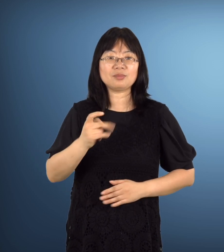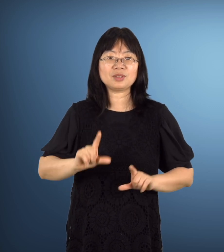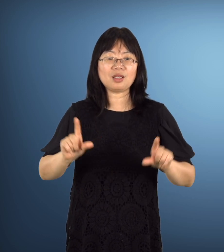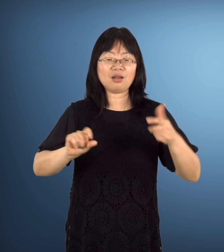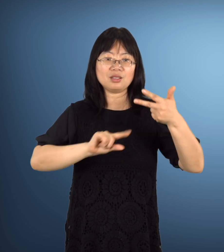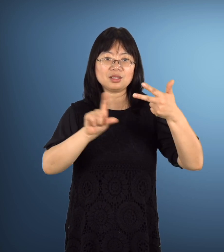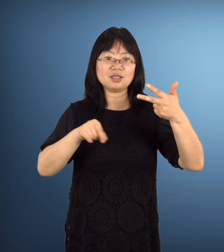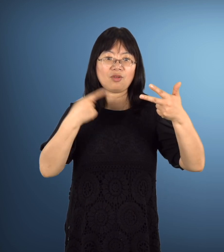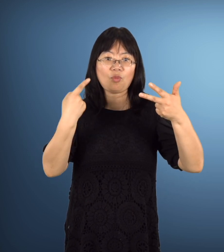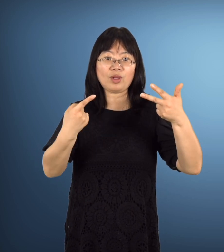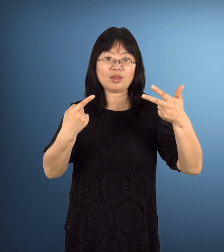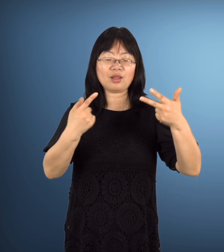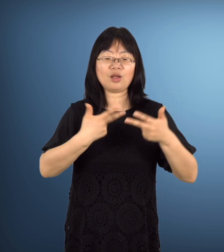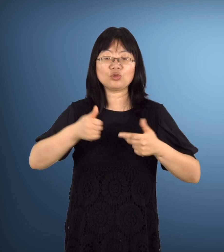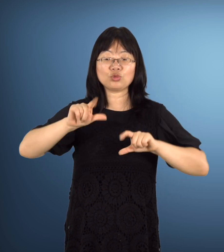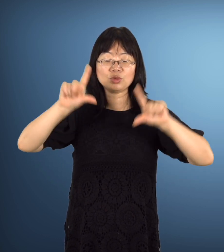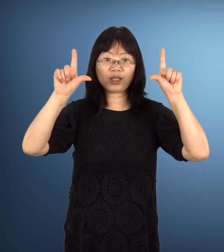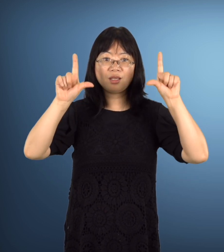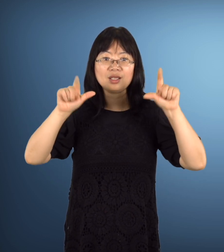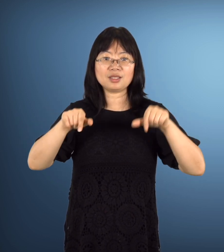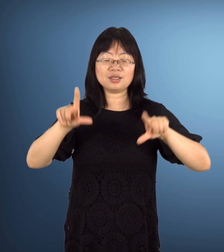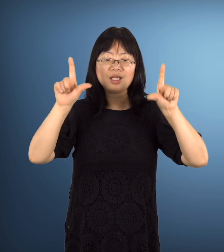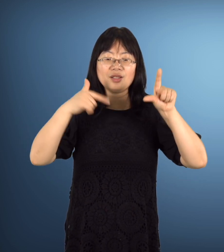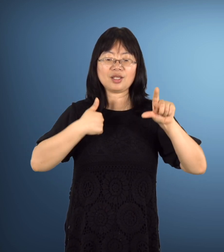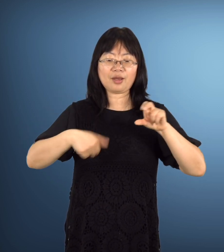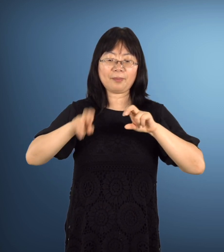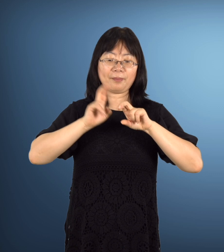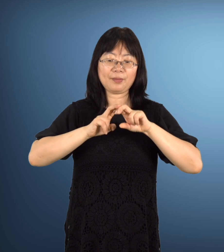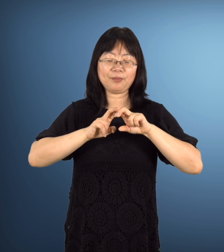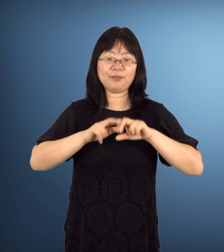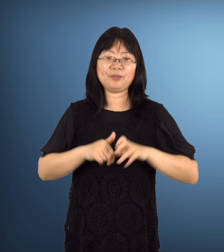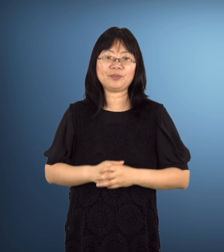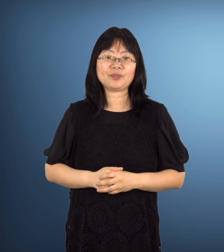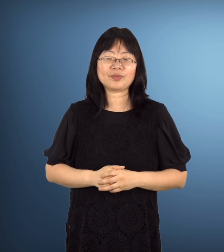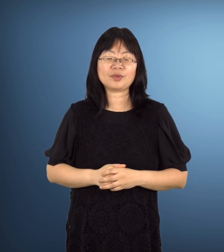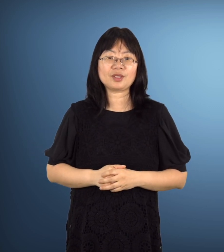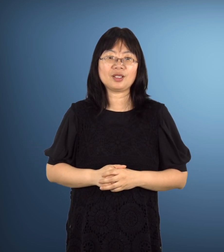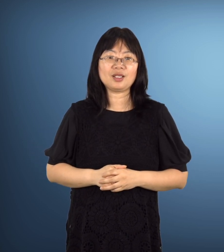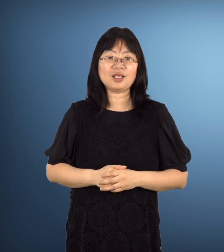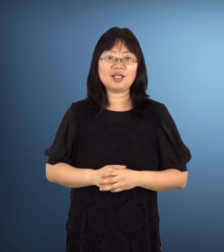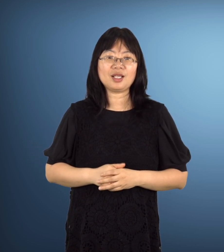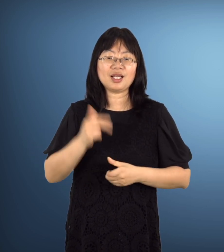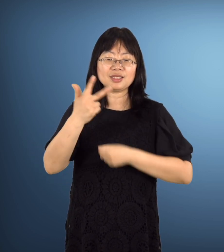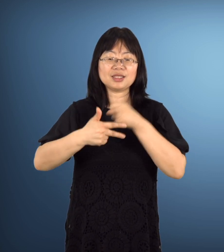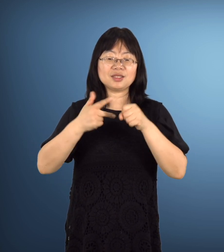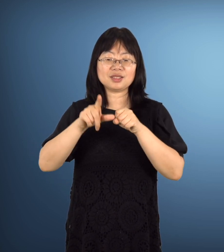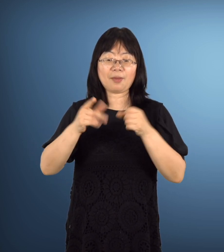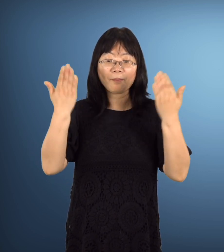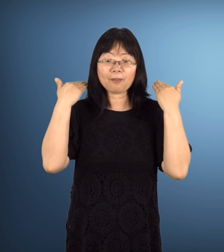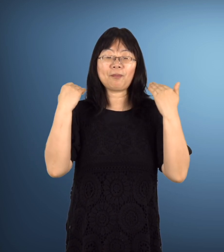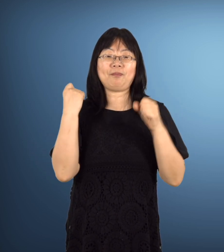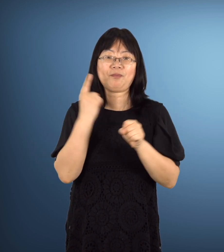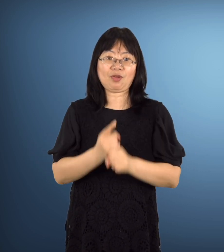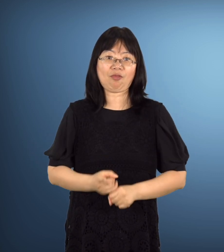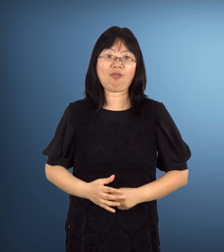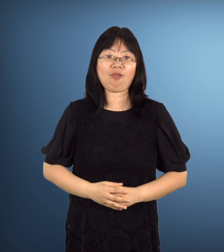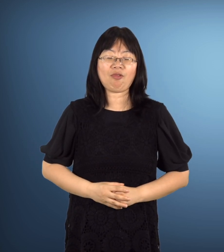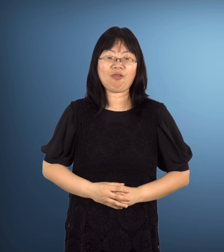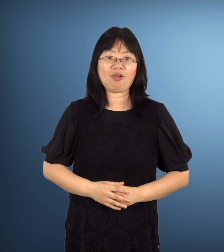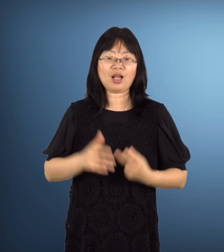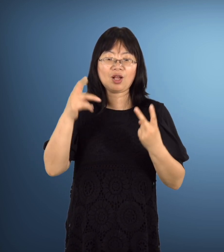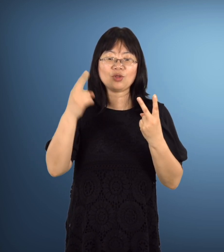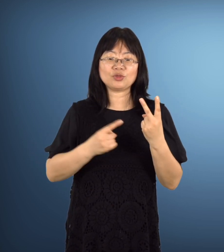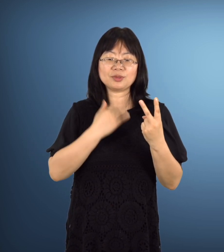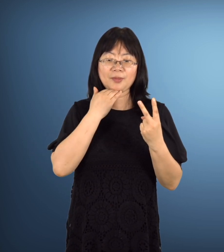2012년 7월 1일 주일입니다. 그날 제가 부임을 했어요. 어쩌다 보니까 7년이 지났네요.